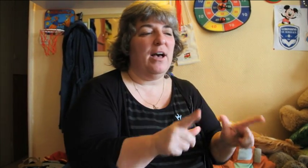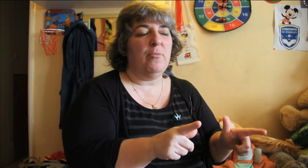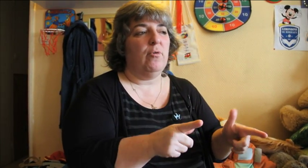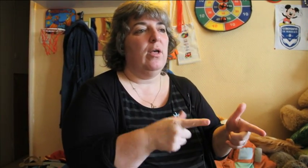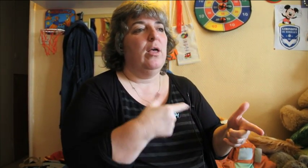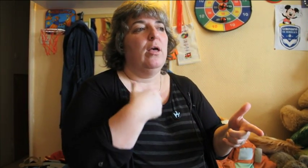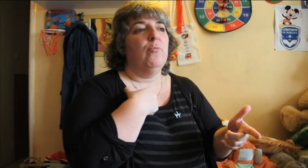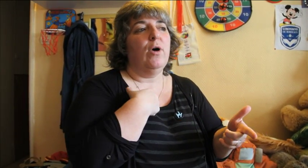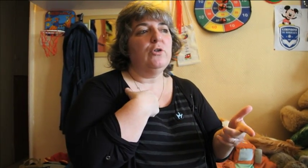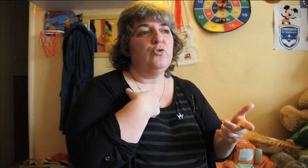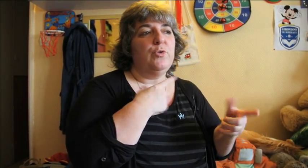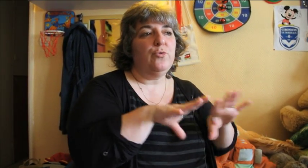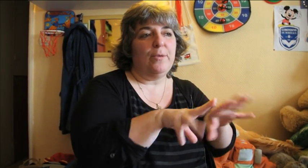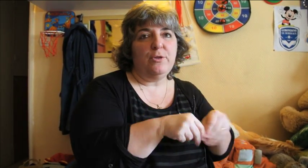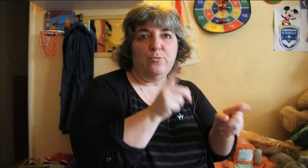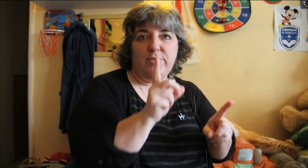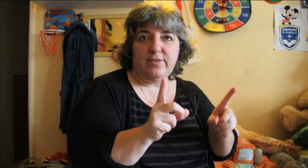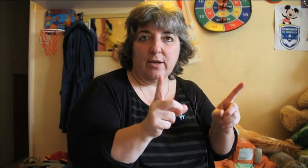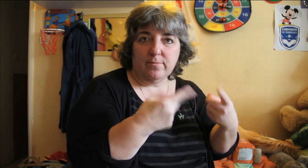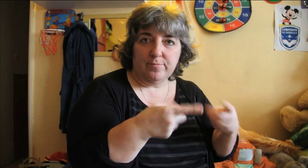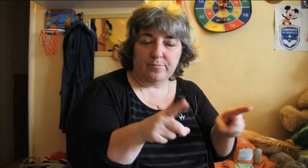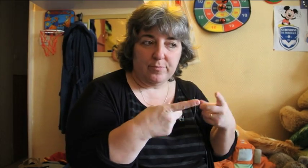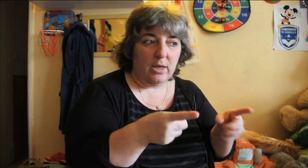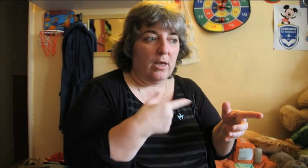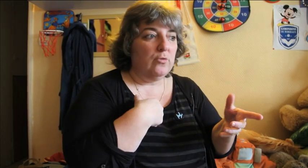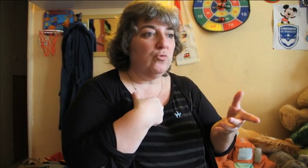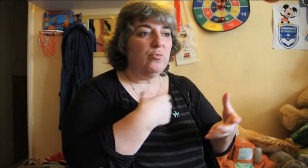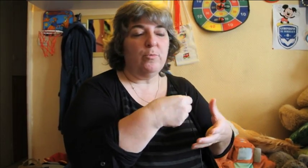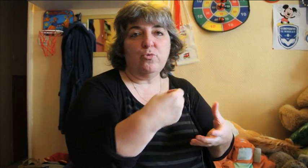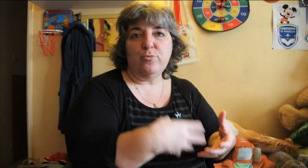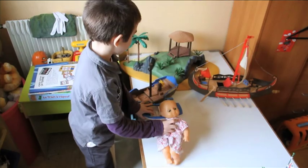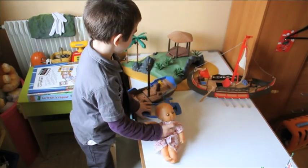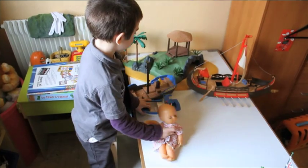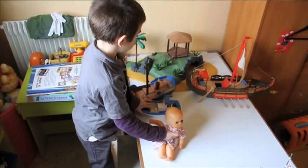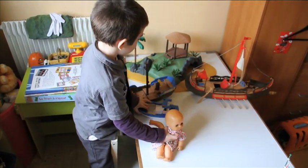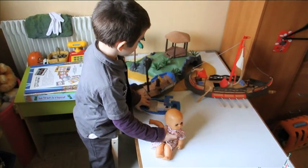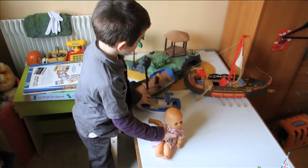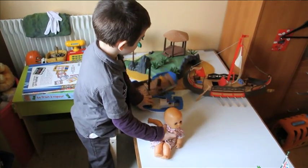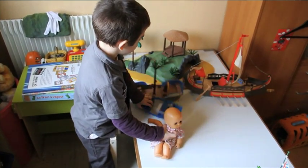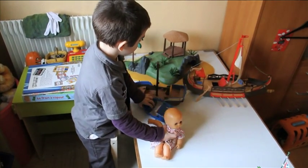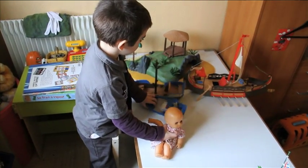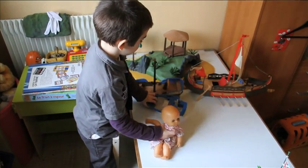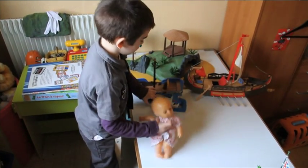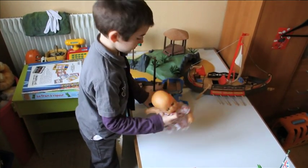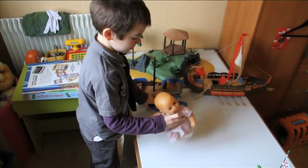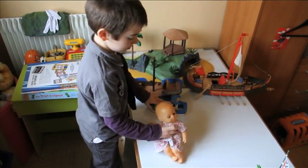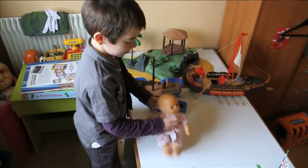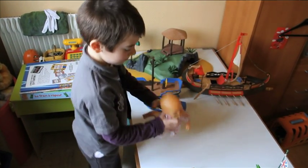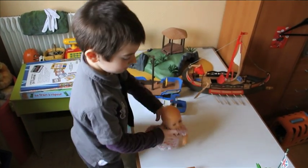différemment. Moi, je suis d'une famille de musiciens, donc je mets beaucoup de musique pour les bébés, même quand ils sont dans mon ventre. Et Vincent, il